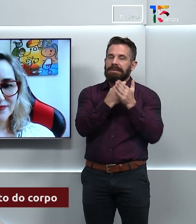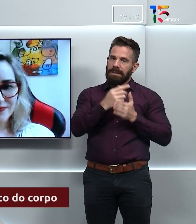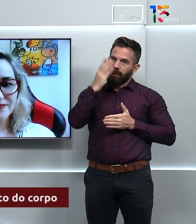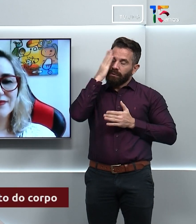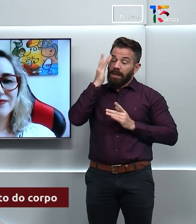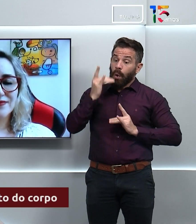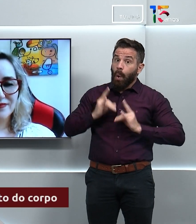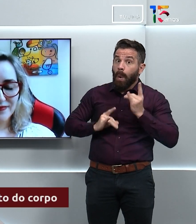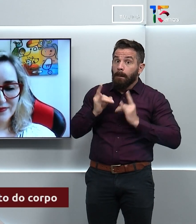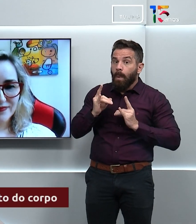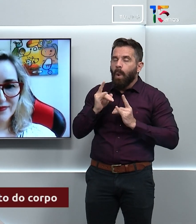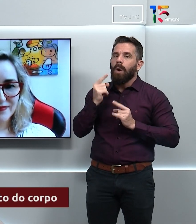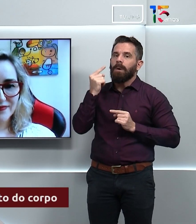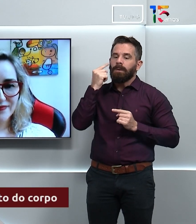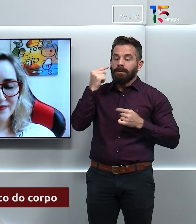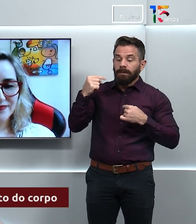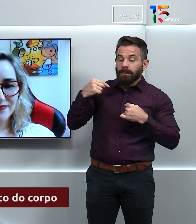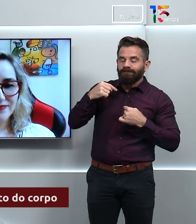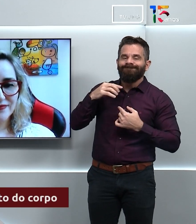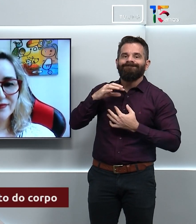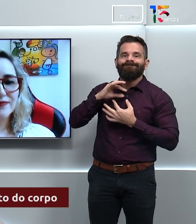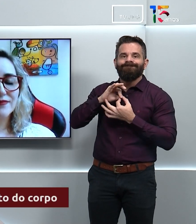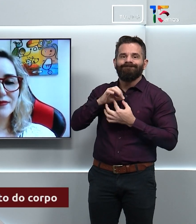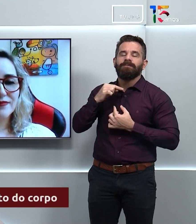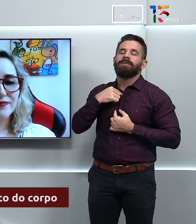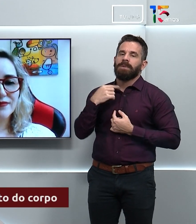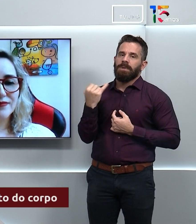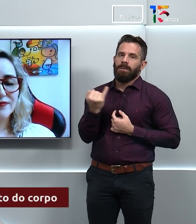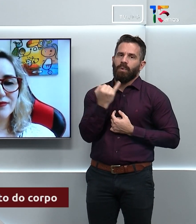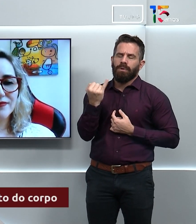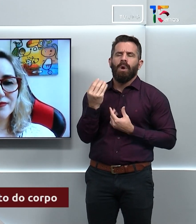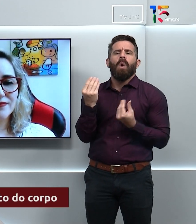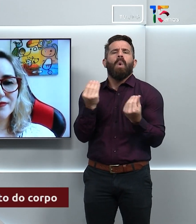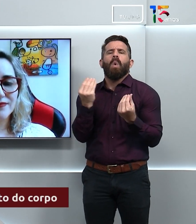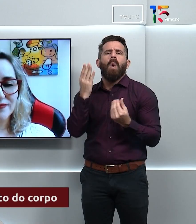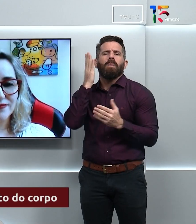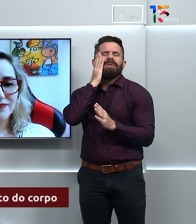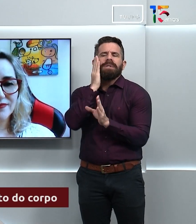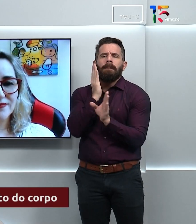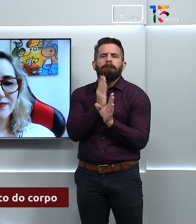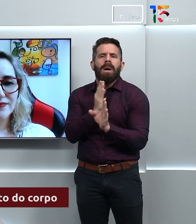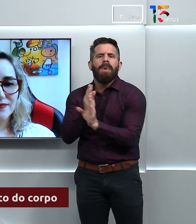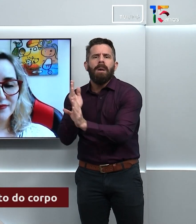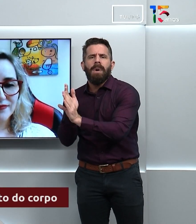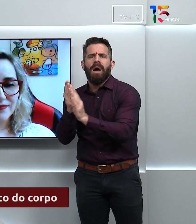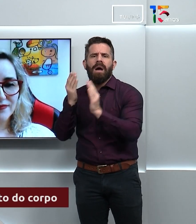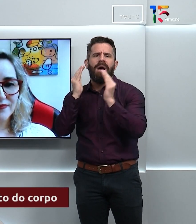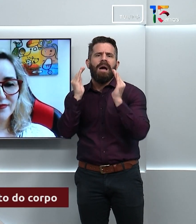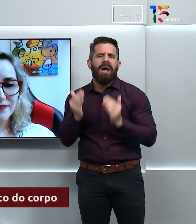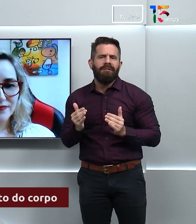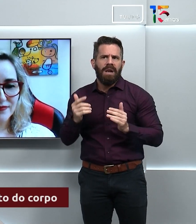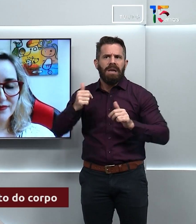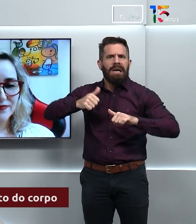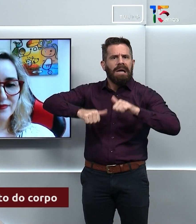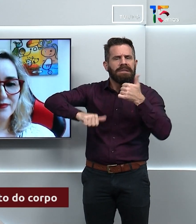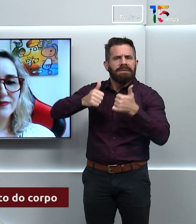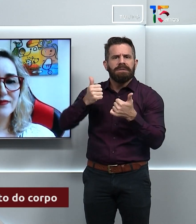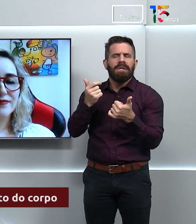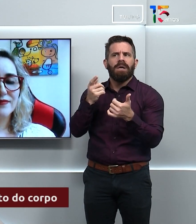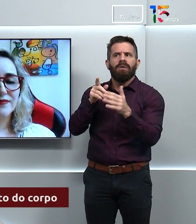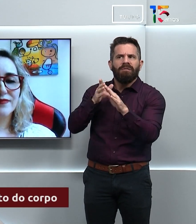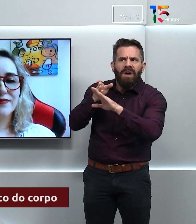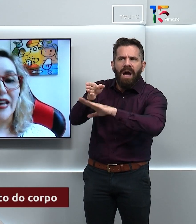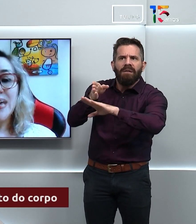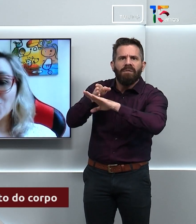são importantes. Como que a gente faz essa avaliação desses hormônios tireoidianos? Qual que é a importância de fazer essa avaliação?